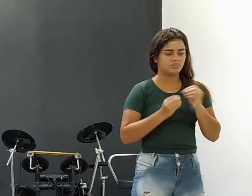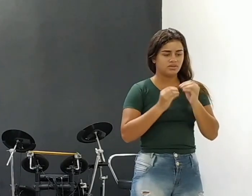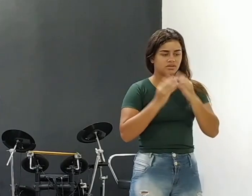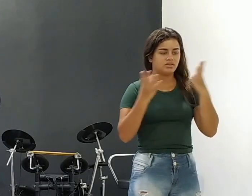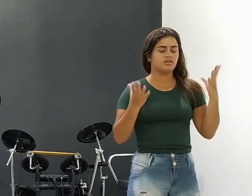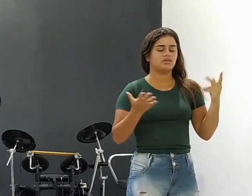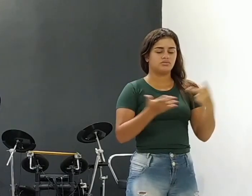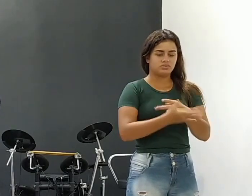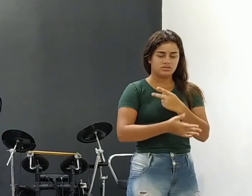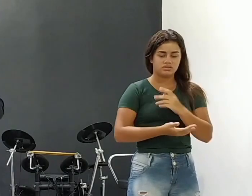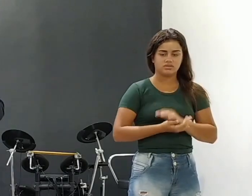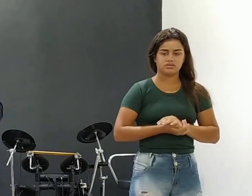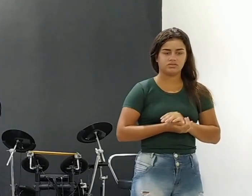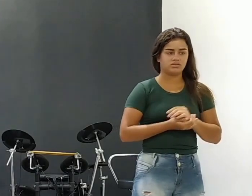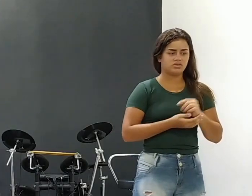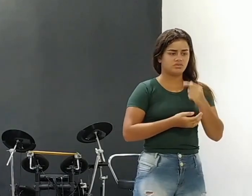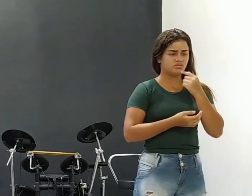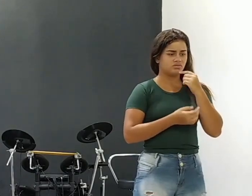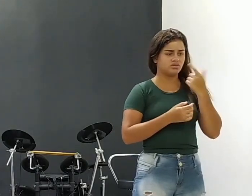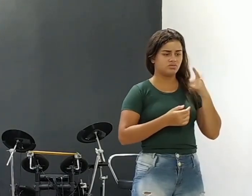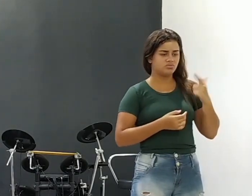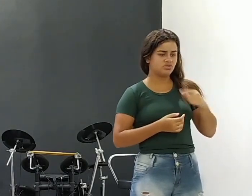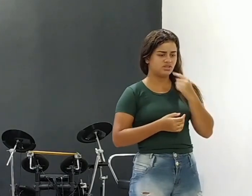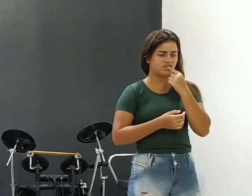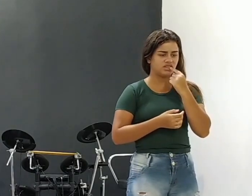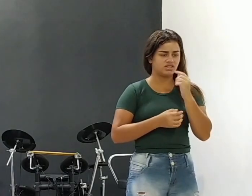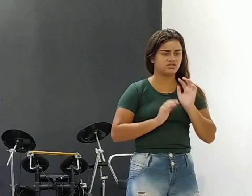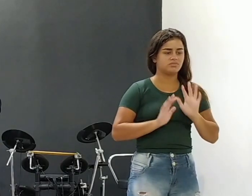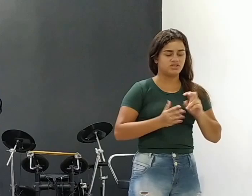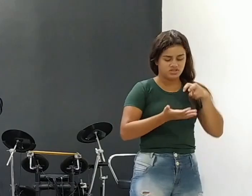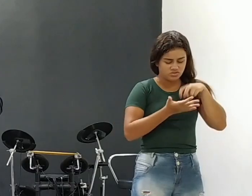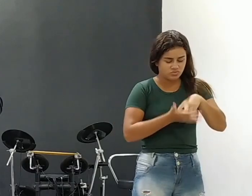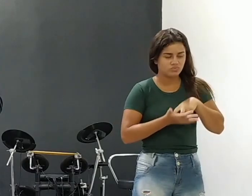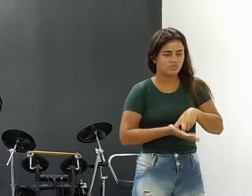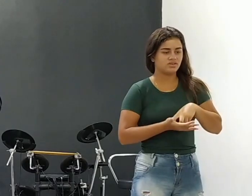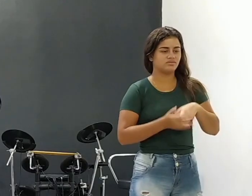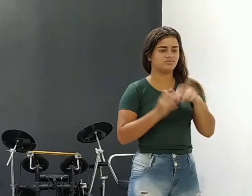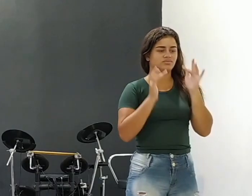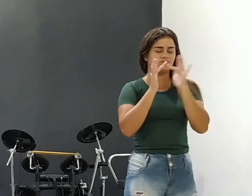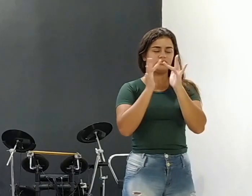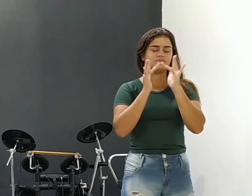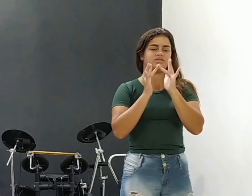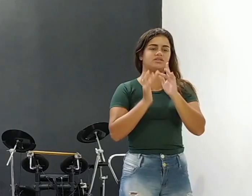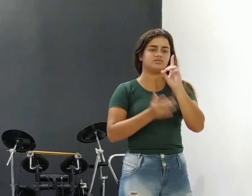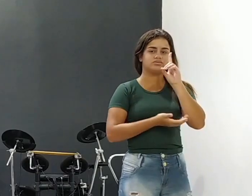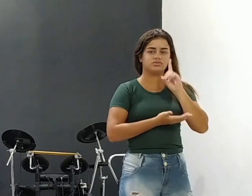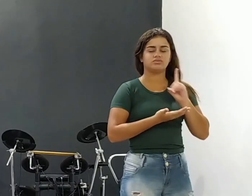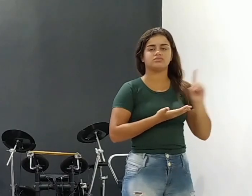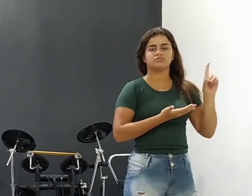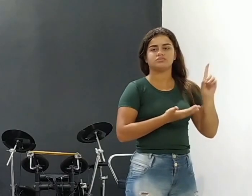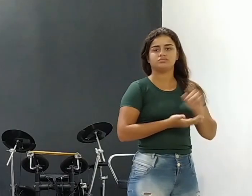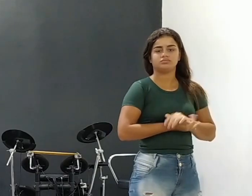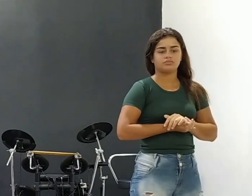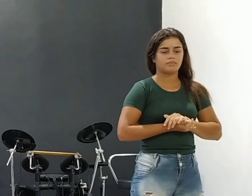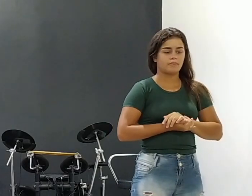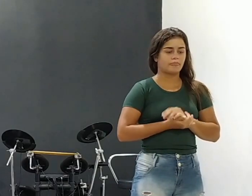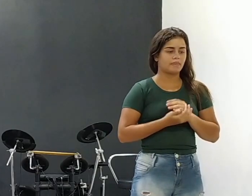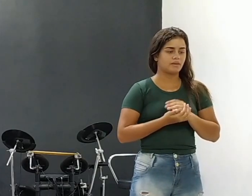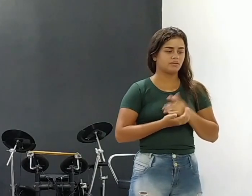Não tinha dente na boca, mas tinha joelho no chão em comunhão com Deus. E a gente não vê mais isso